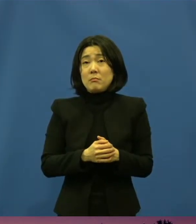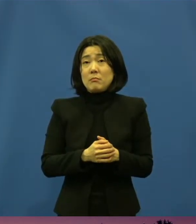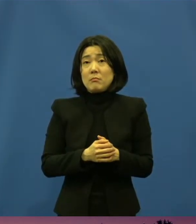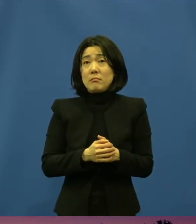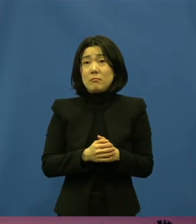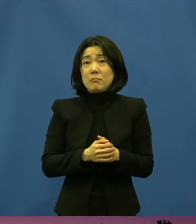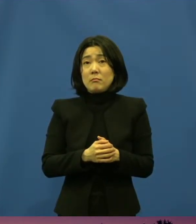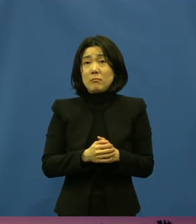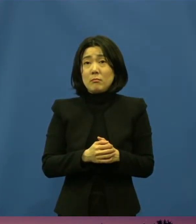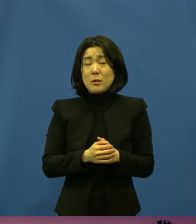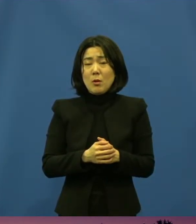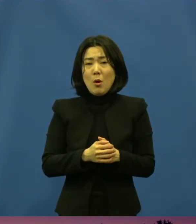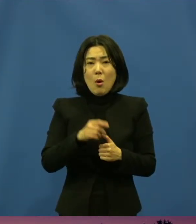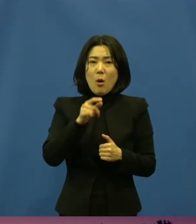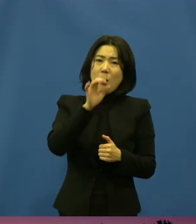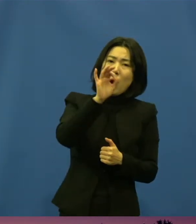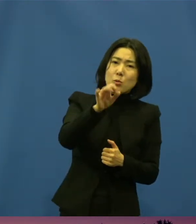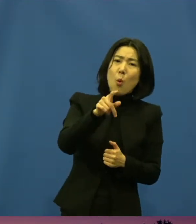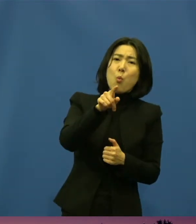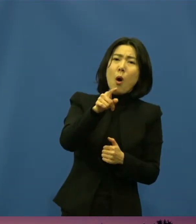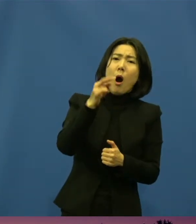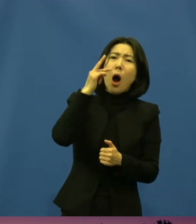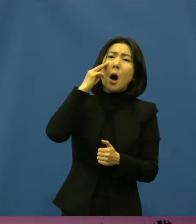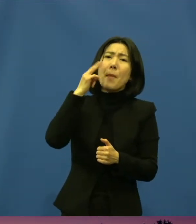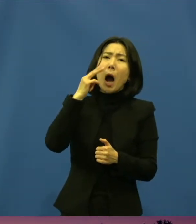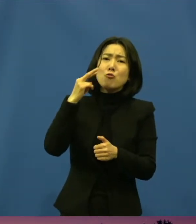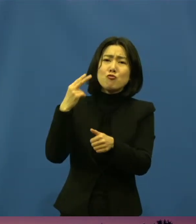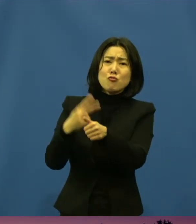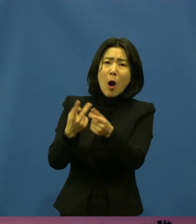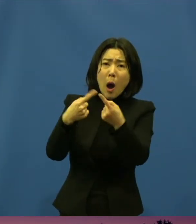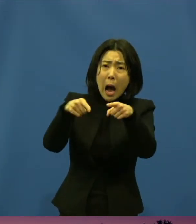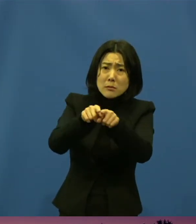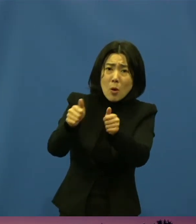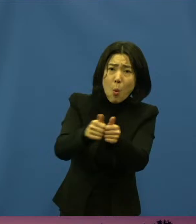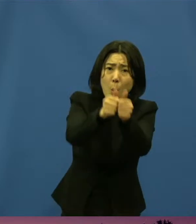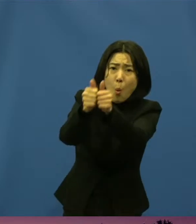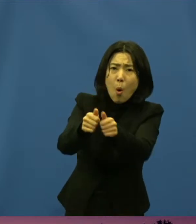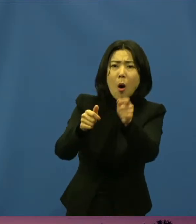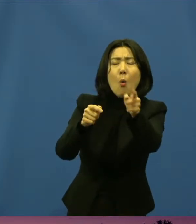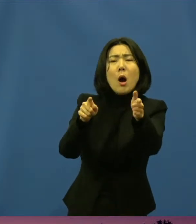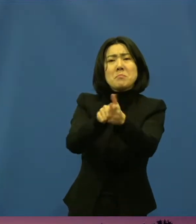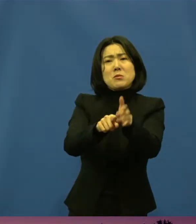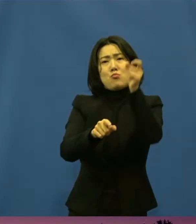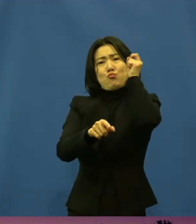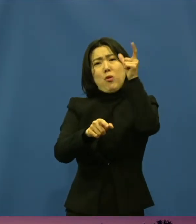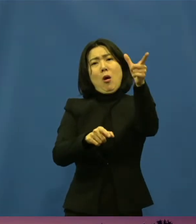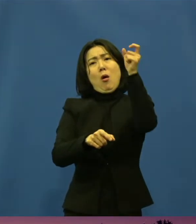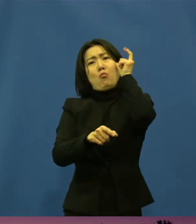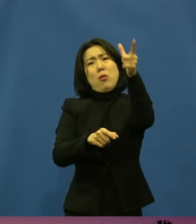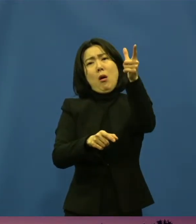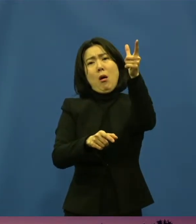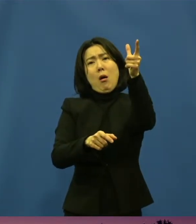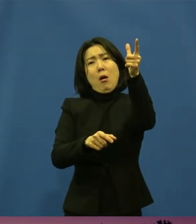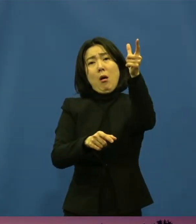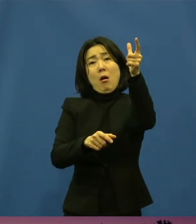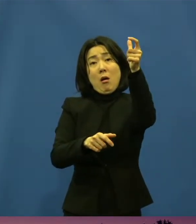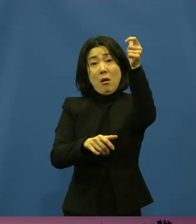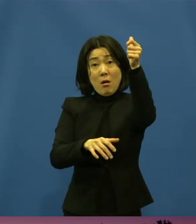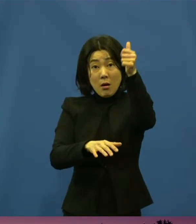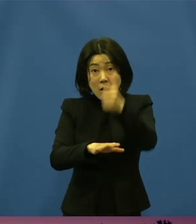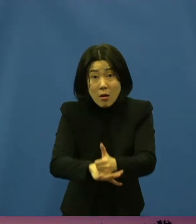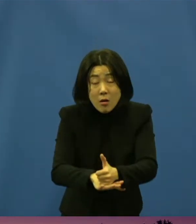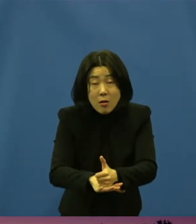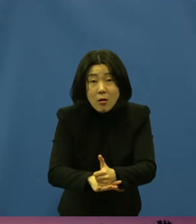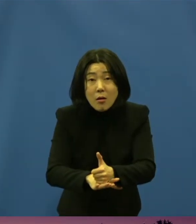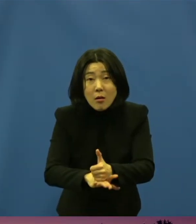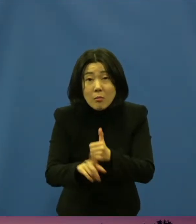그러니까 누가 보아도 모범적인 그리스도인처럼 보였던 인물인데, 그런데 오늘 이 디모데후서 4장 10절에 무슨 얘기하냐?